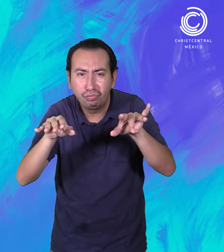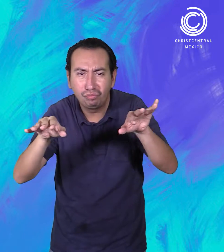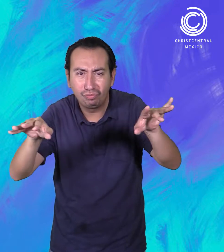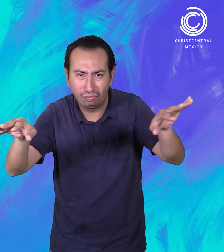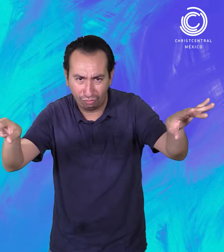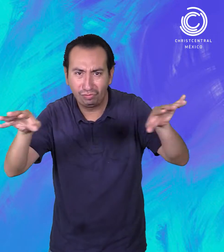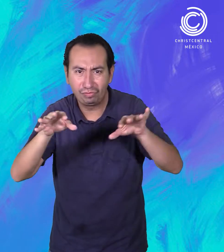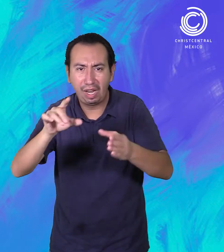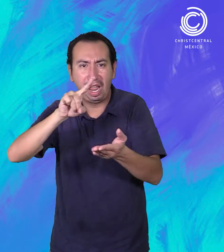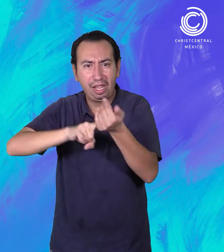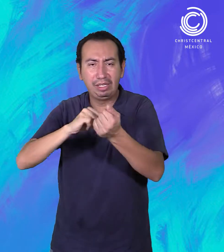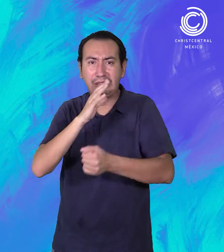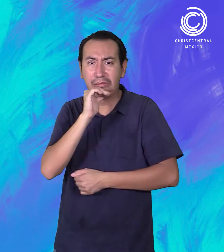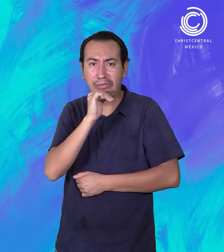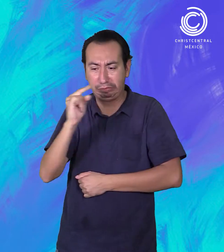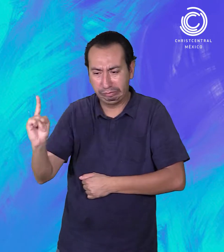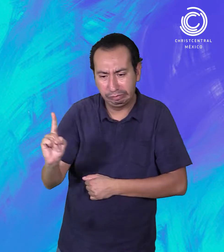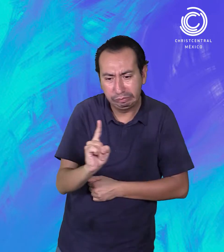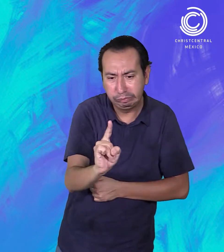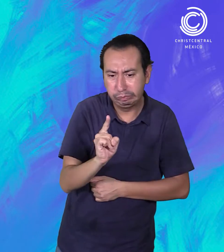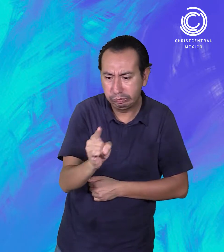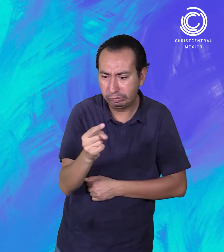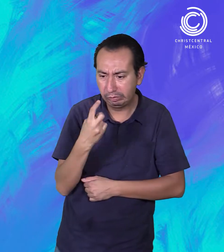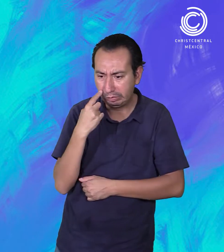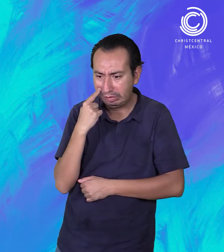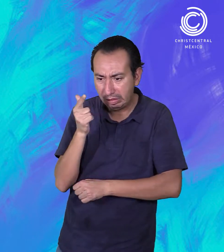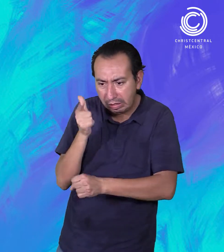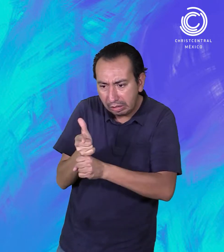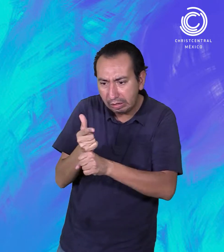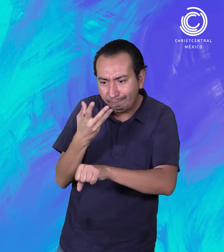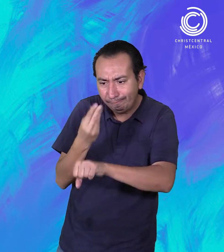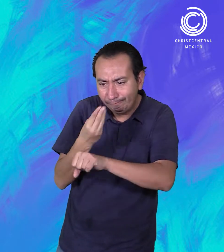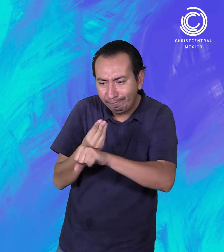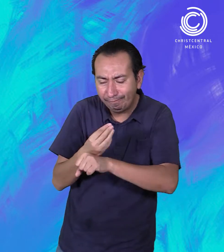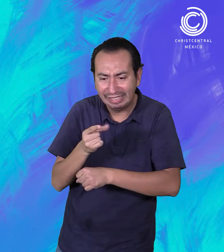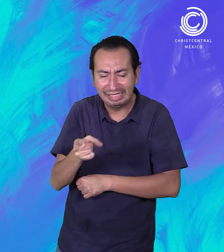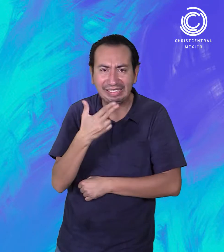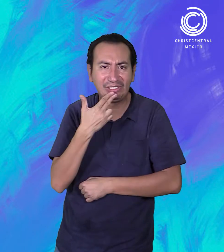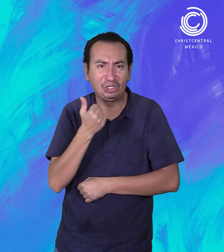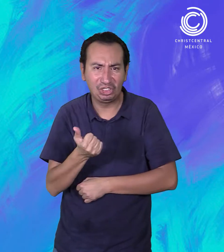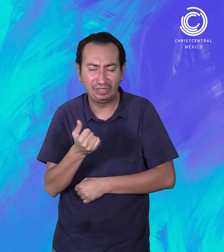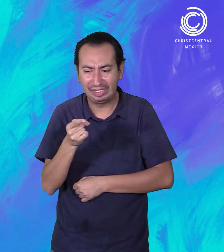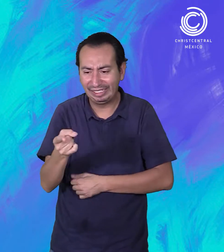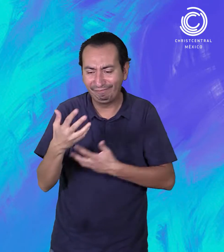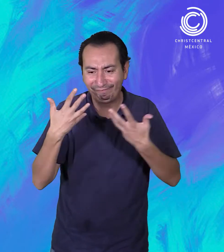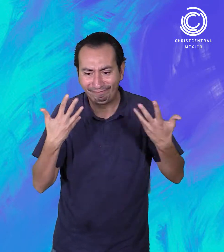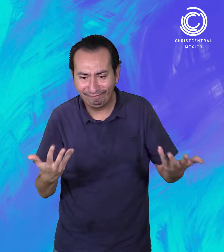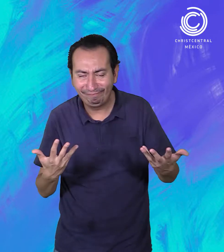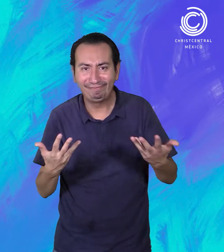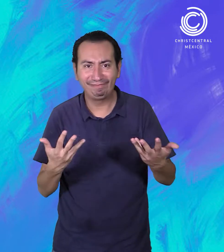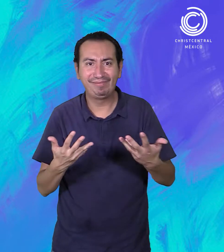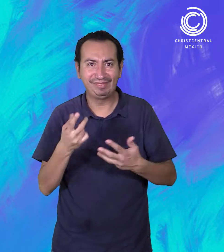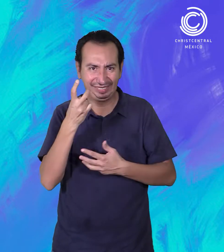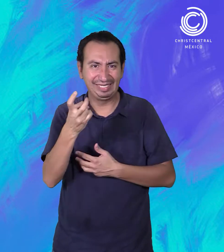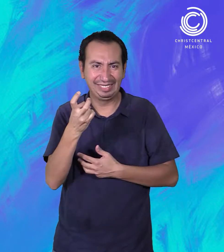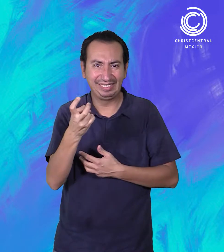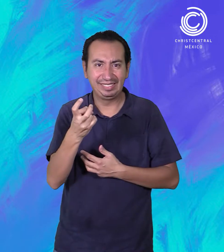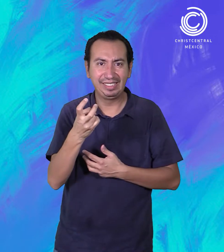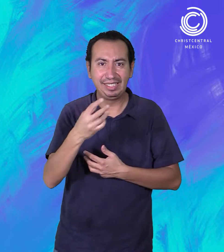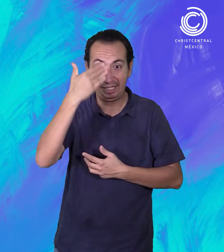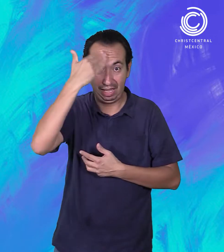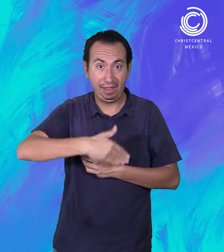ese choque de ondas o que el líquido que contiene lo que queremos calentar genere ese calor.